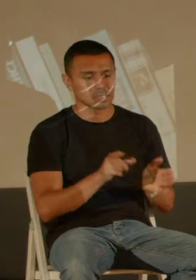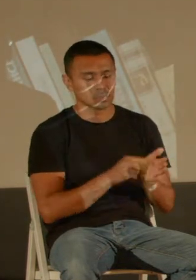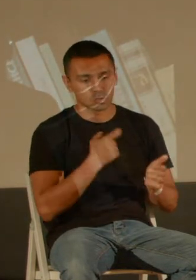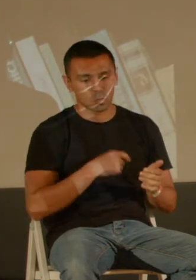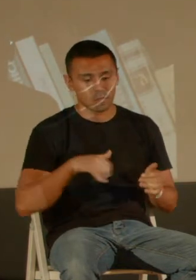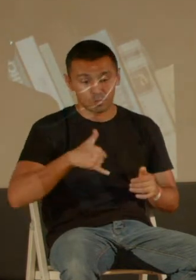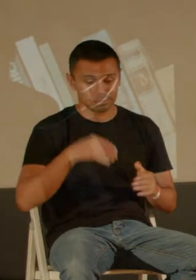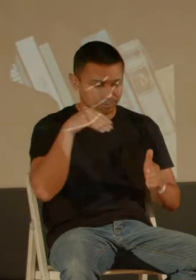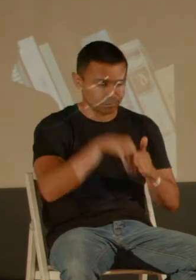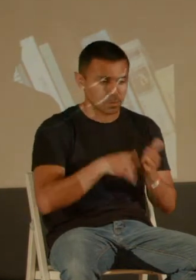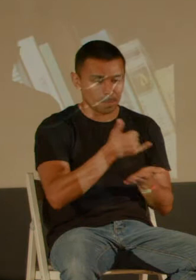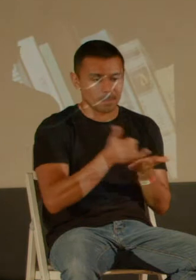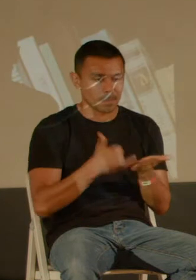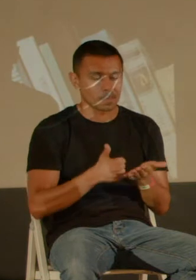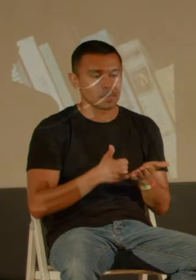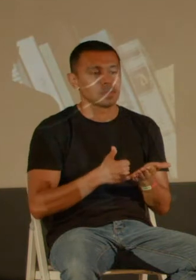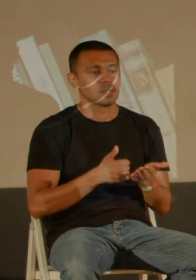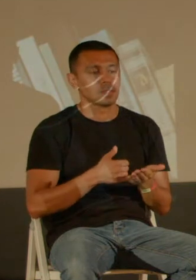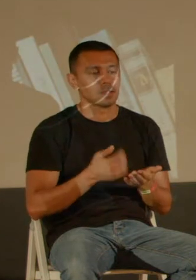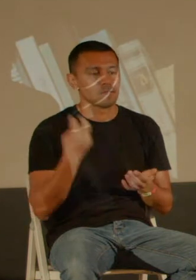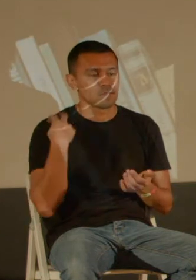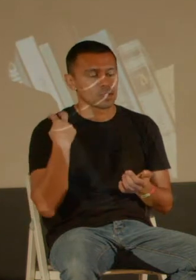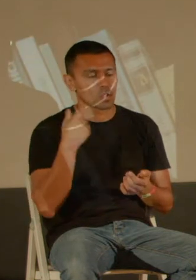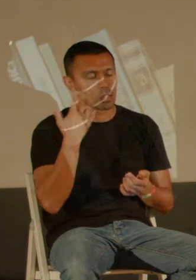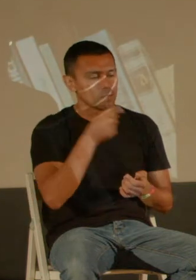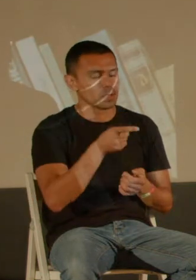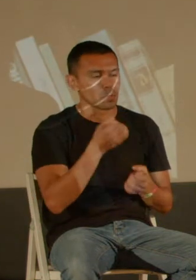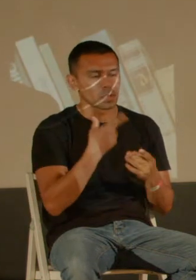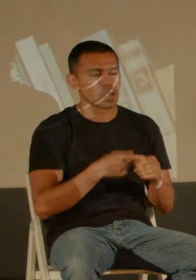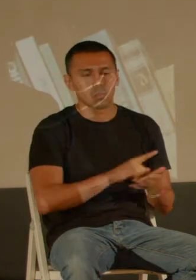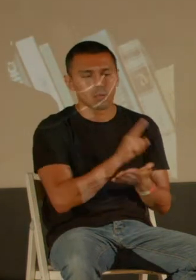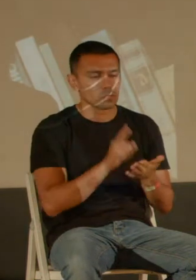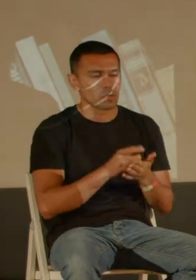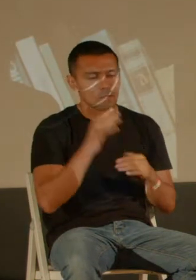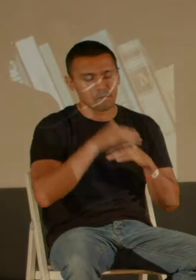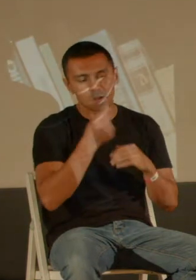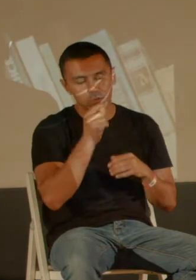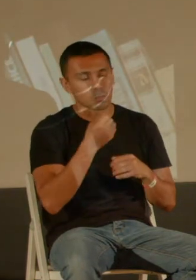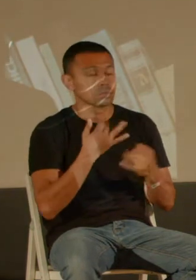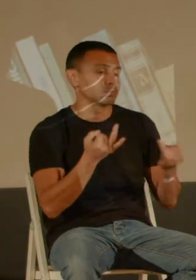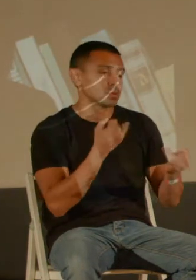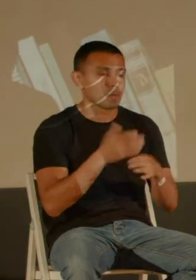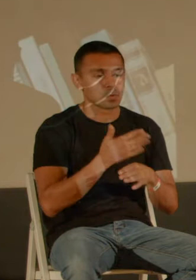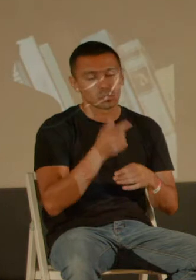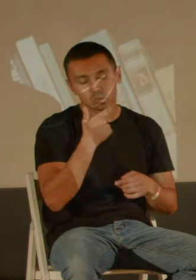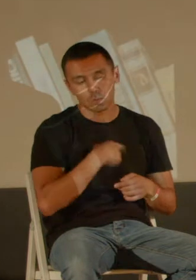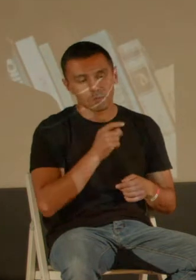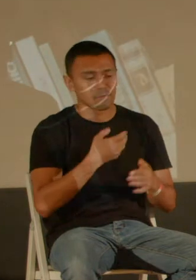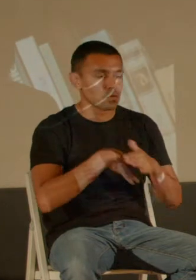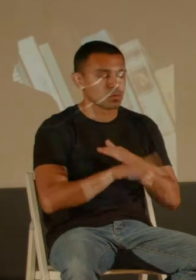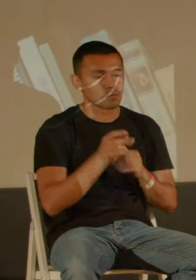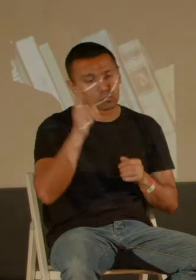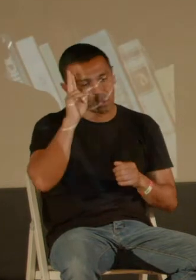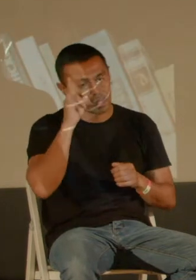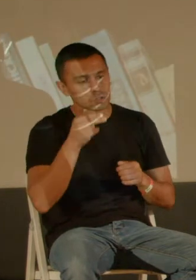в сумку бутилку віскі. І коли там вони просто, це не обов'язкова вечеря, вони просто спілкуються між собою в вітальні, і вона виходить там